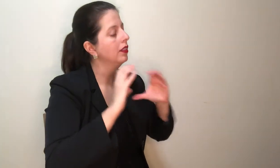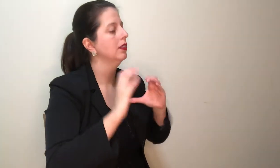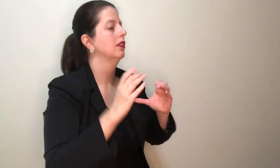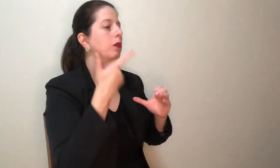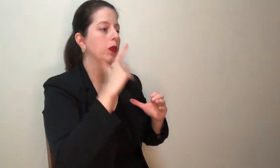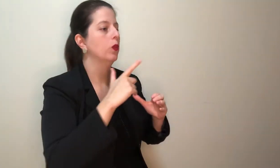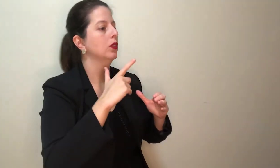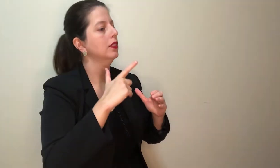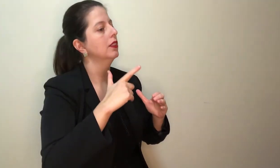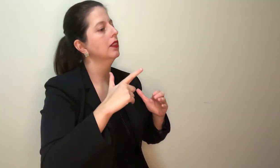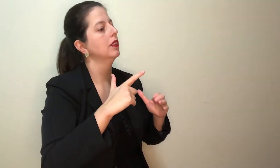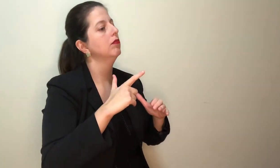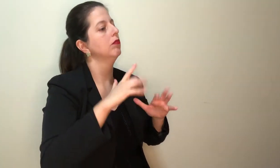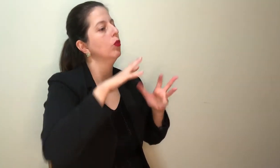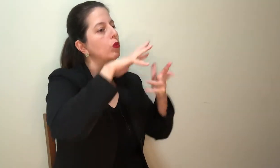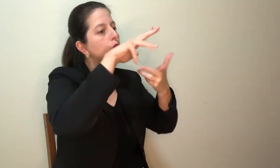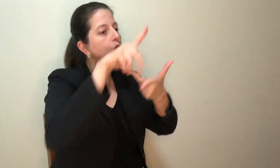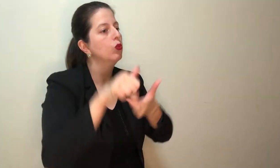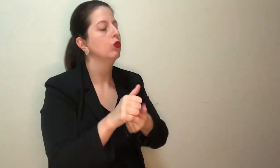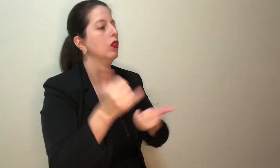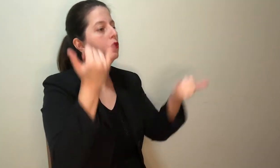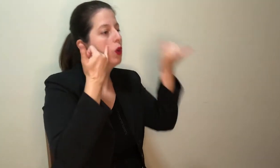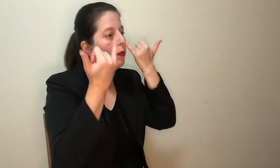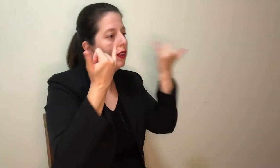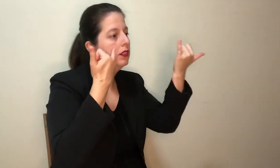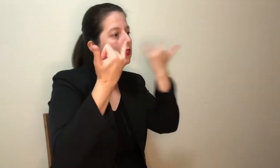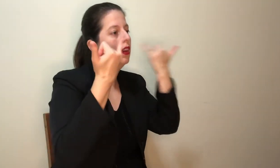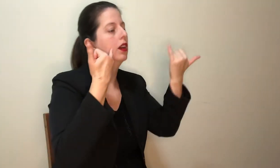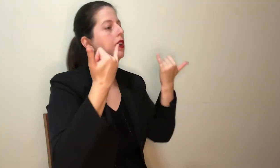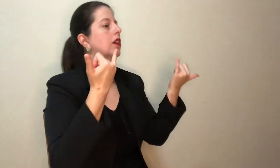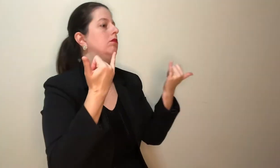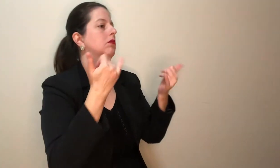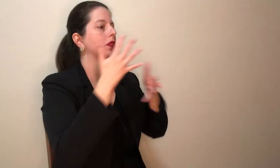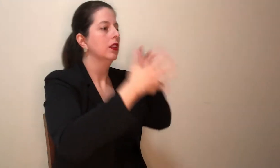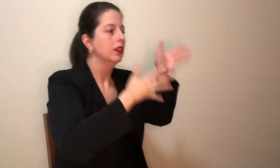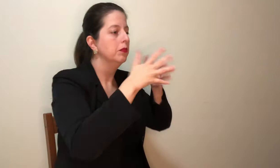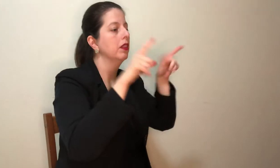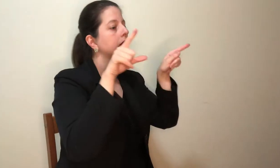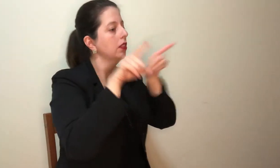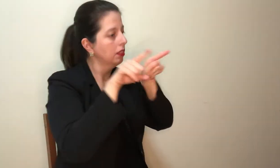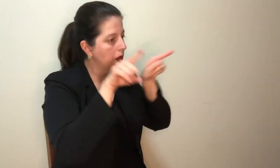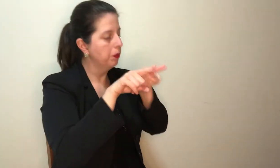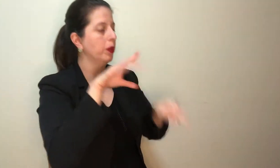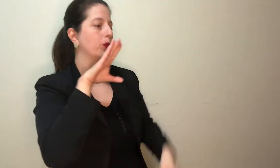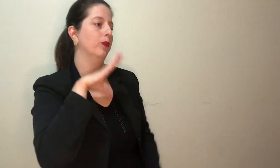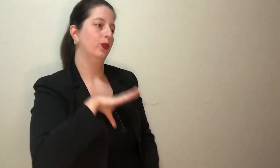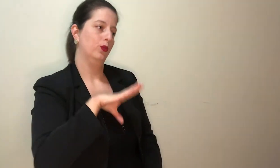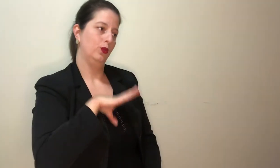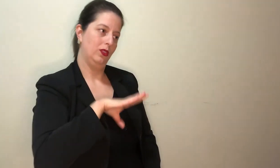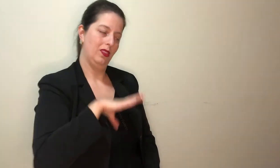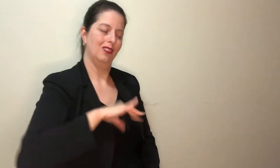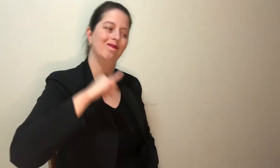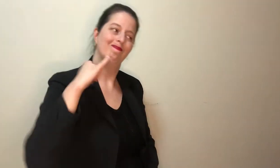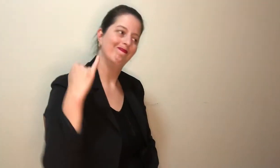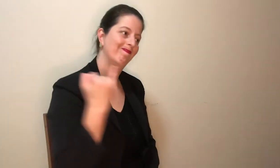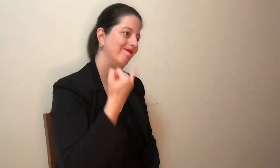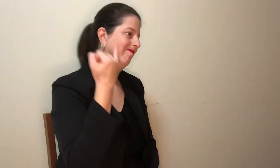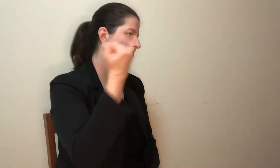encontrar estratégias de comunicação para que consigamos passar essas informações que estão circulando o tempo todo ao nosso